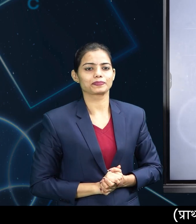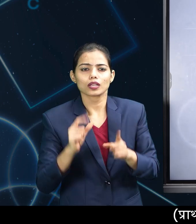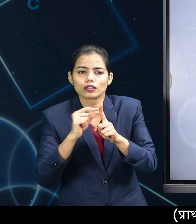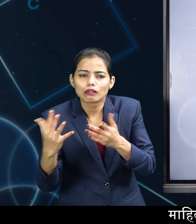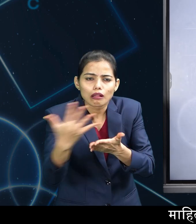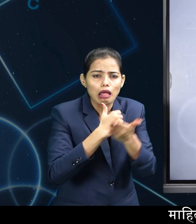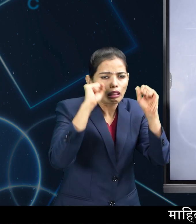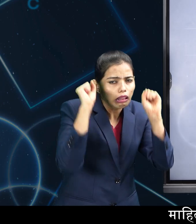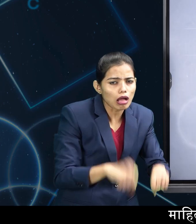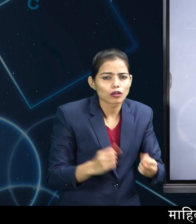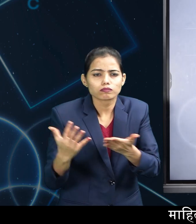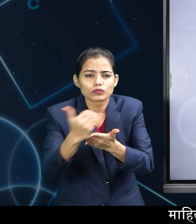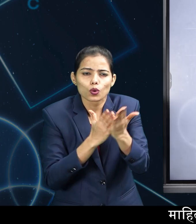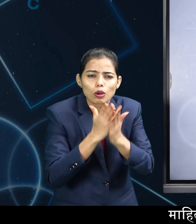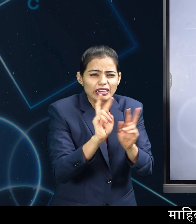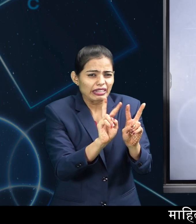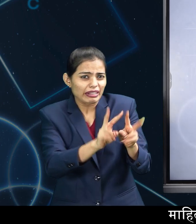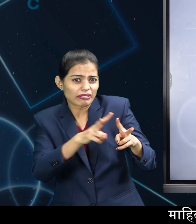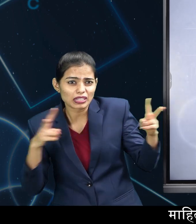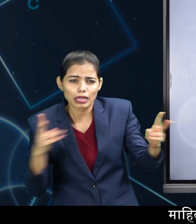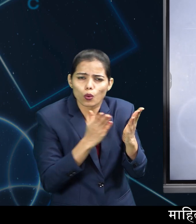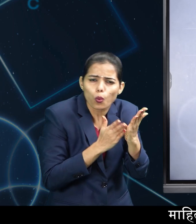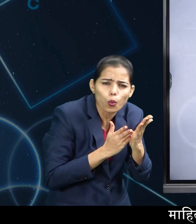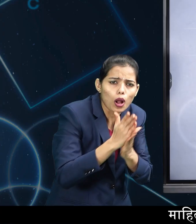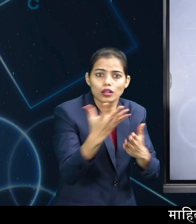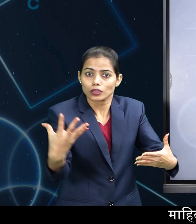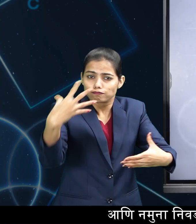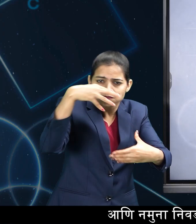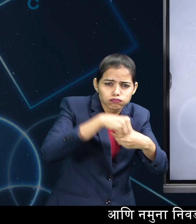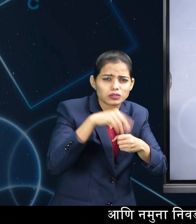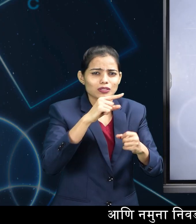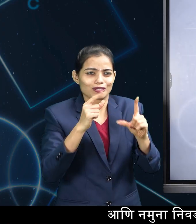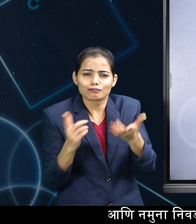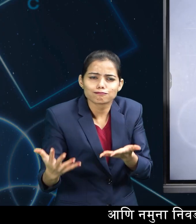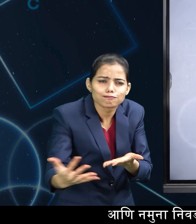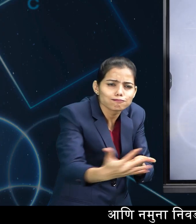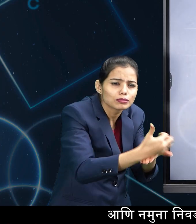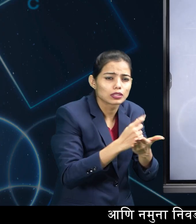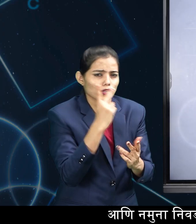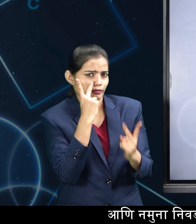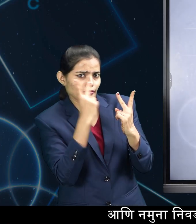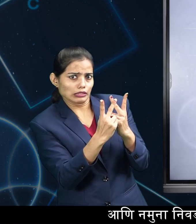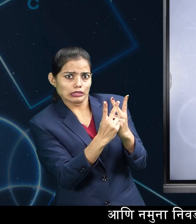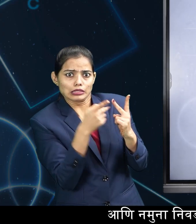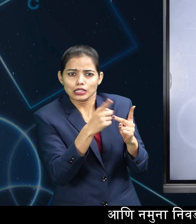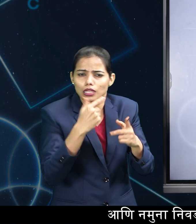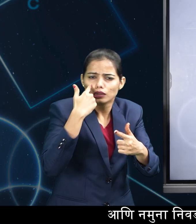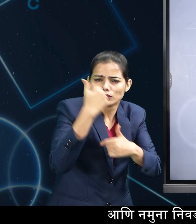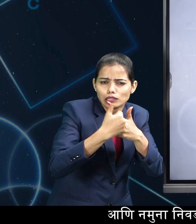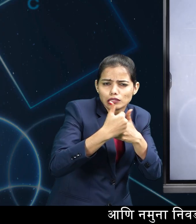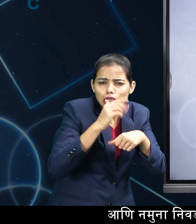माहिती. माहिती सर्वेक्षण, निरीक्षण, प्रयोग, मुलाखती आणि नमुना निवड यांसारख्या विविध